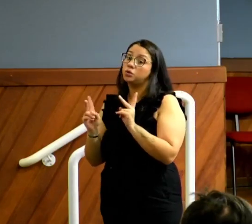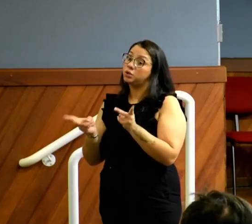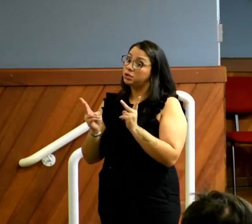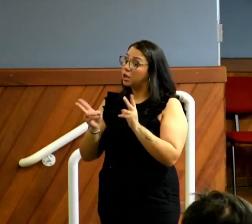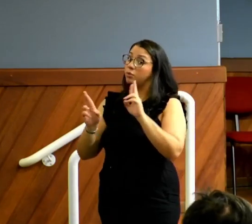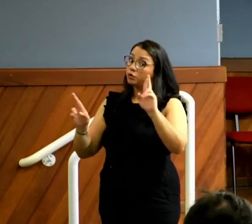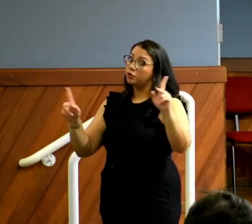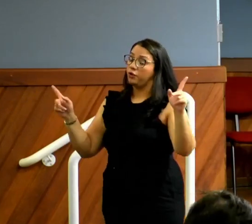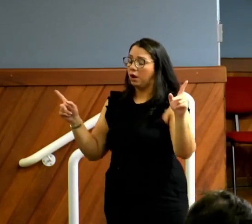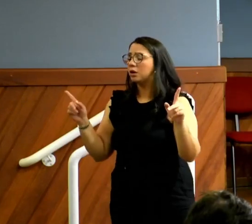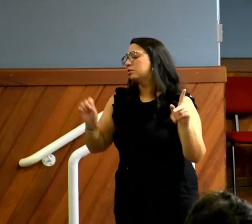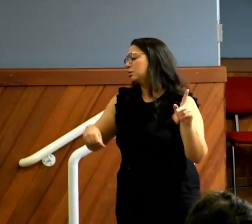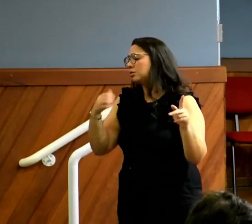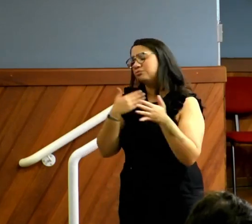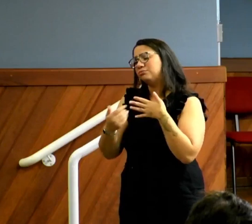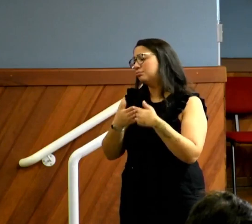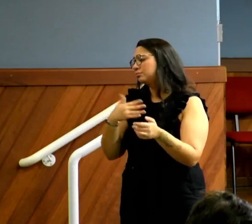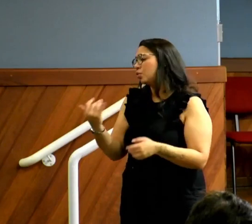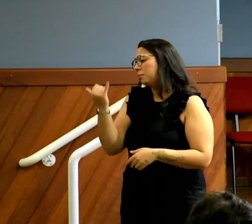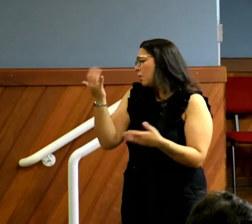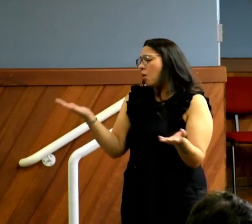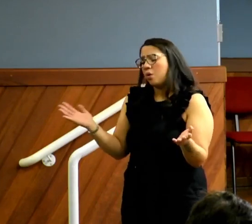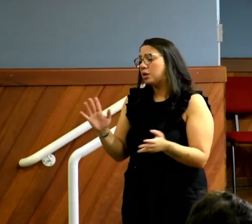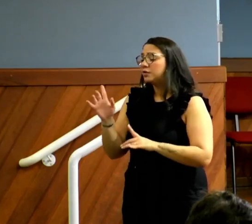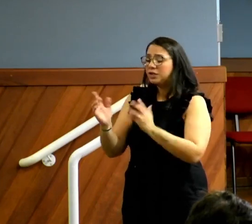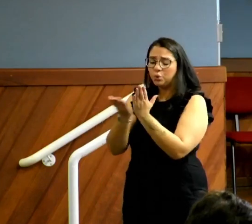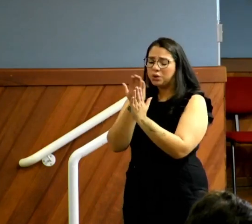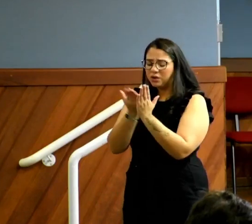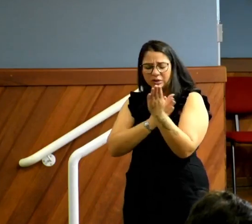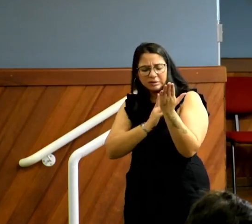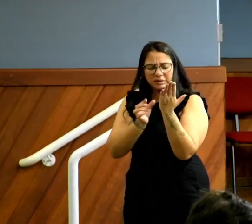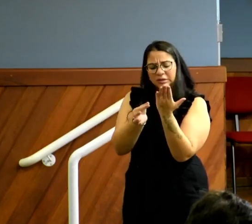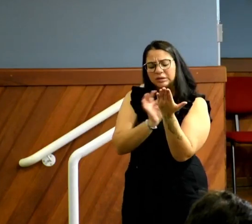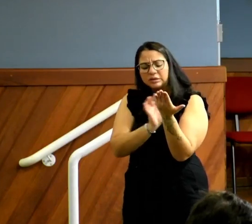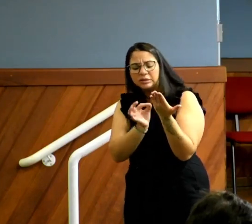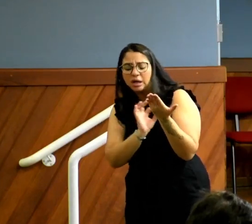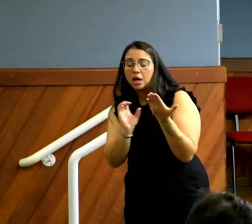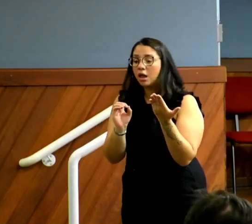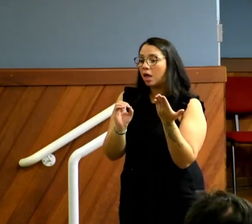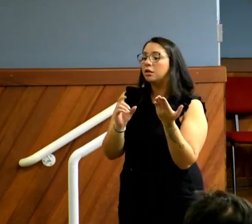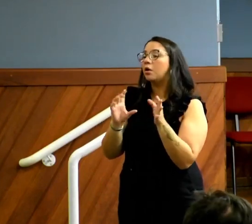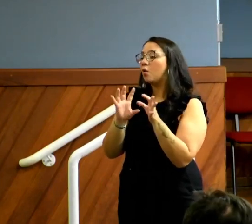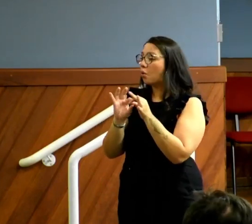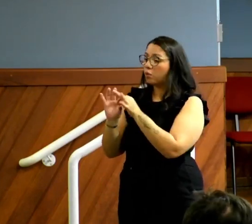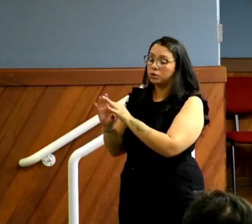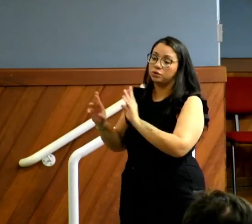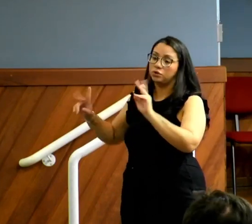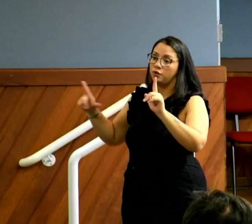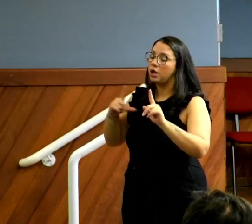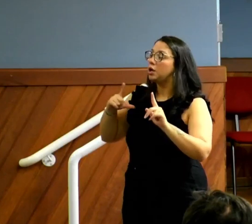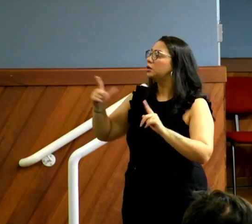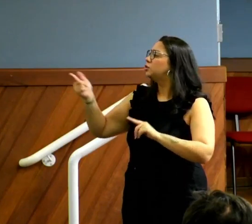será diferente. Não importa. Mesmo que o livro não tenha uma marca de posse sequer. Mas o contexto, ou seja, ele veio